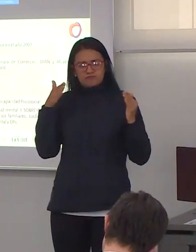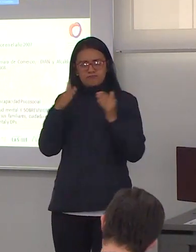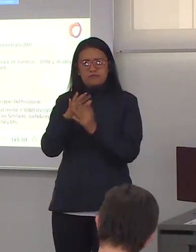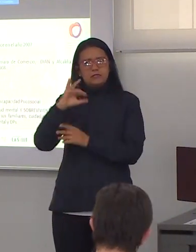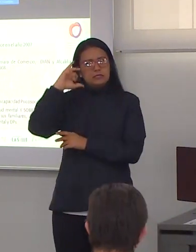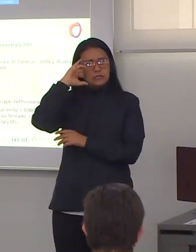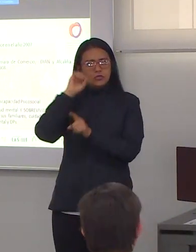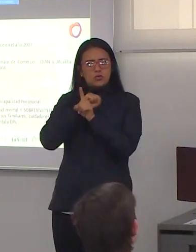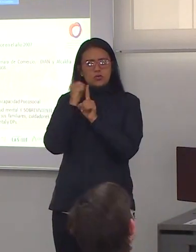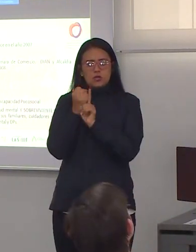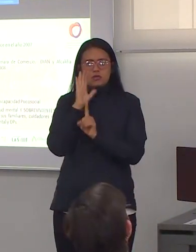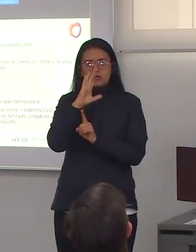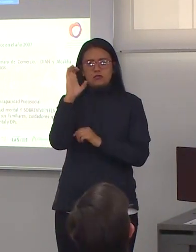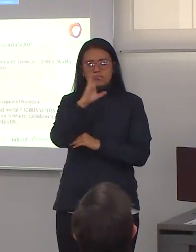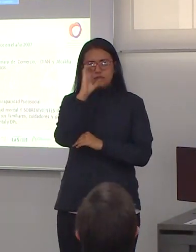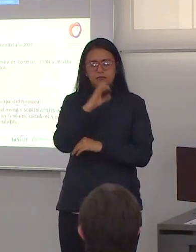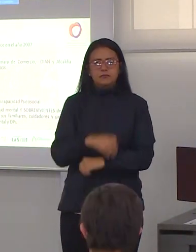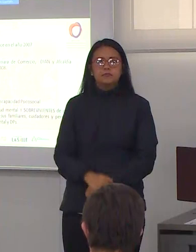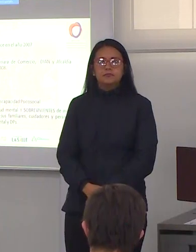psicosocial en Colombia